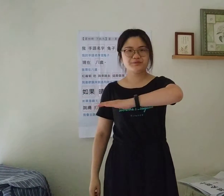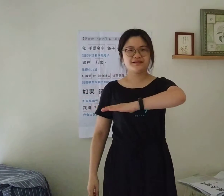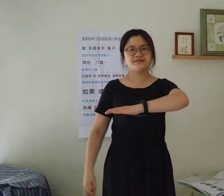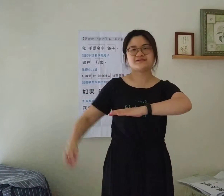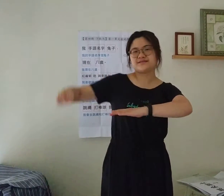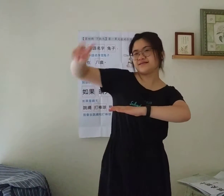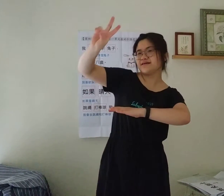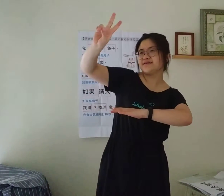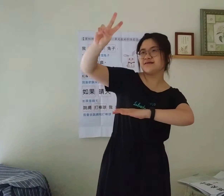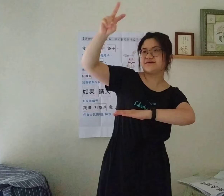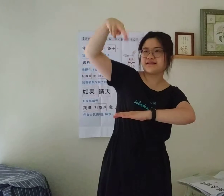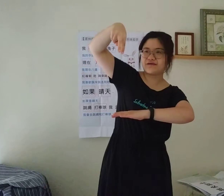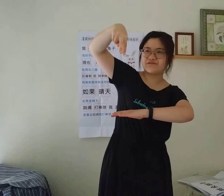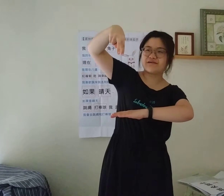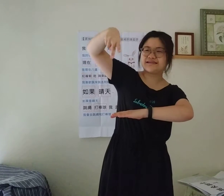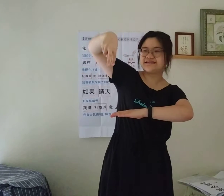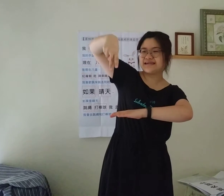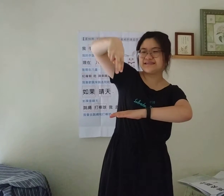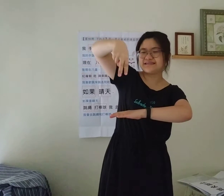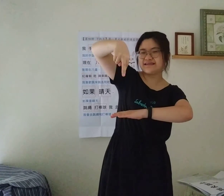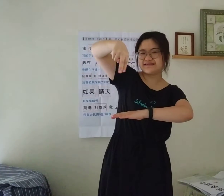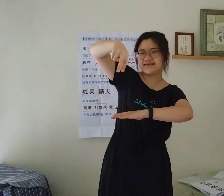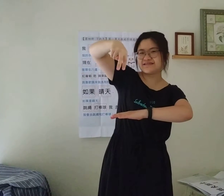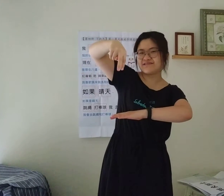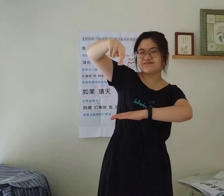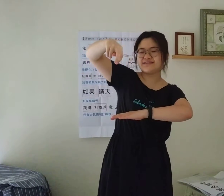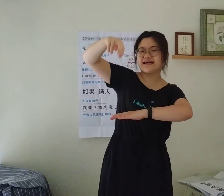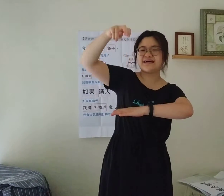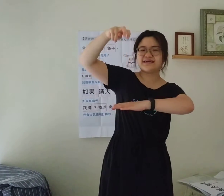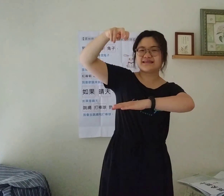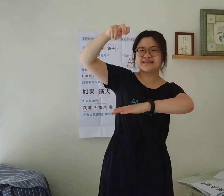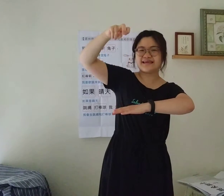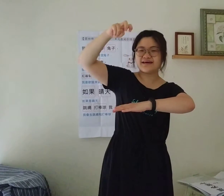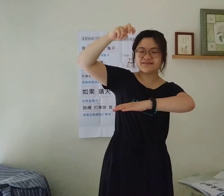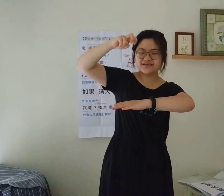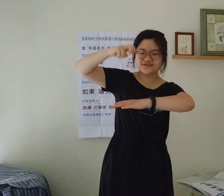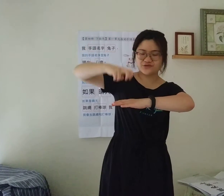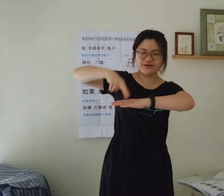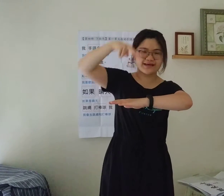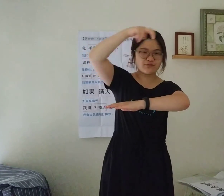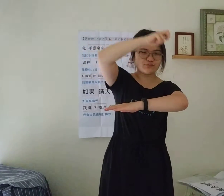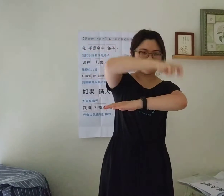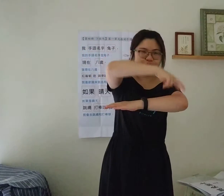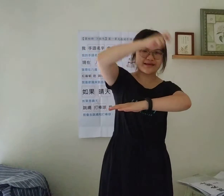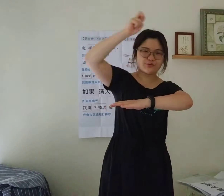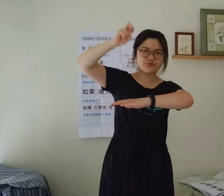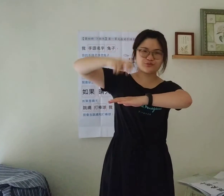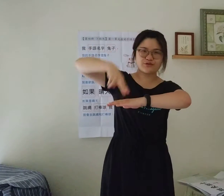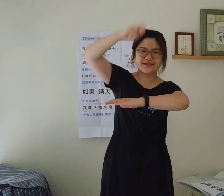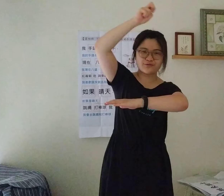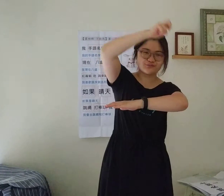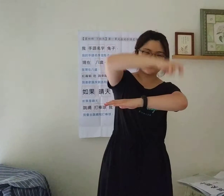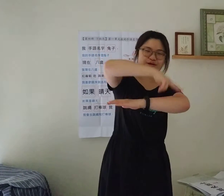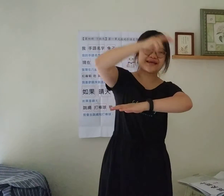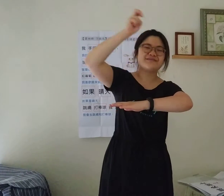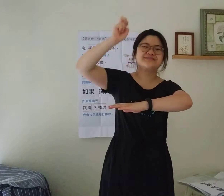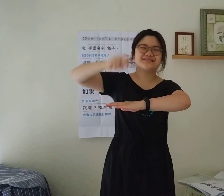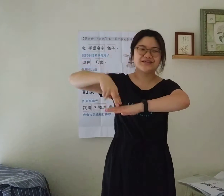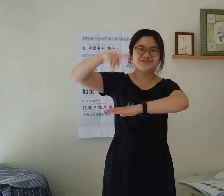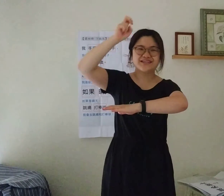一只是二，倒过来像一个人在走路一样。那跳呢，就端腰端腰端腰端腰，这叫做